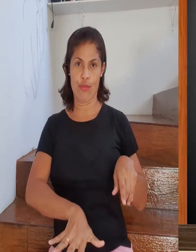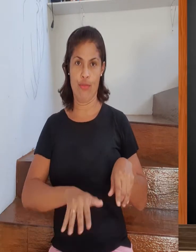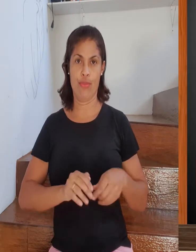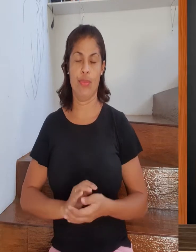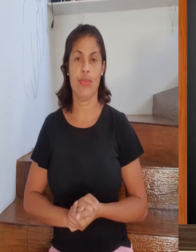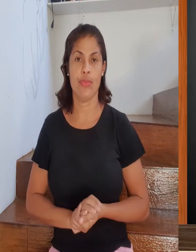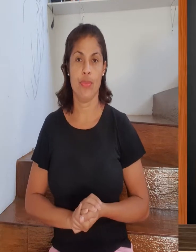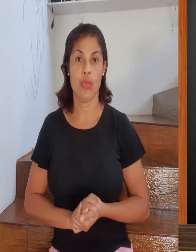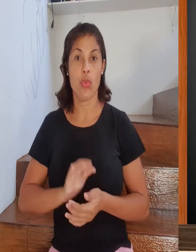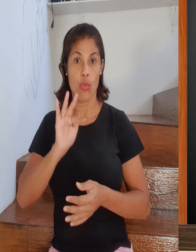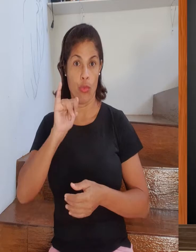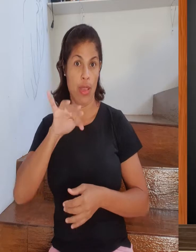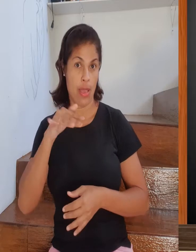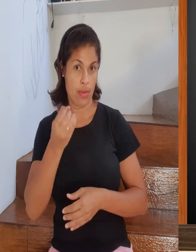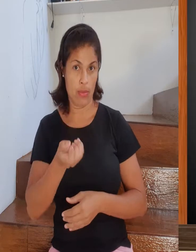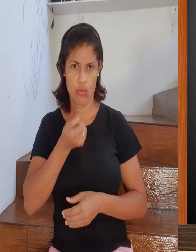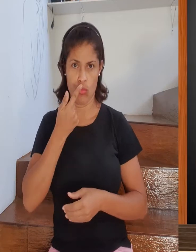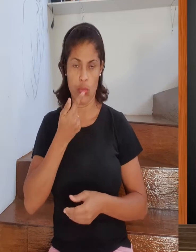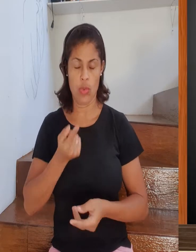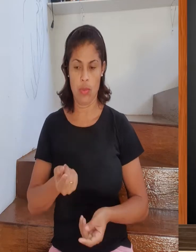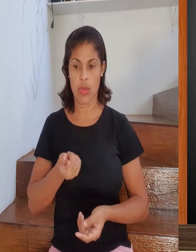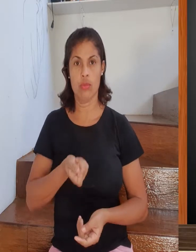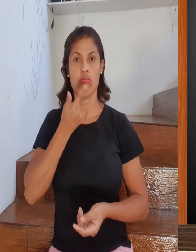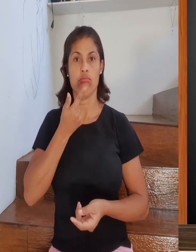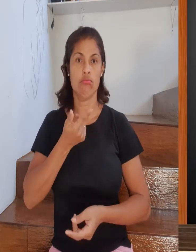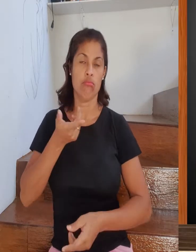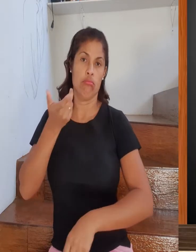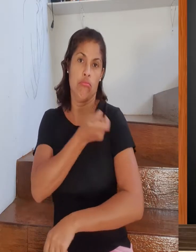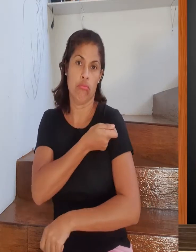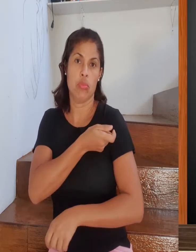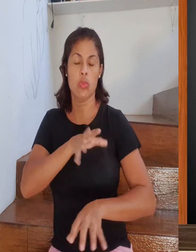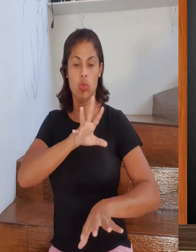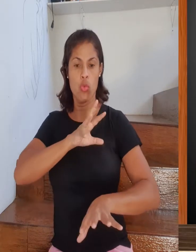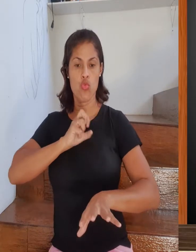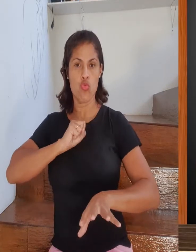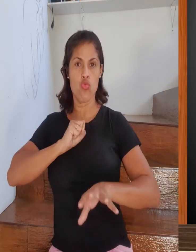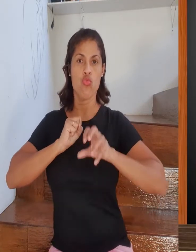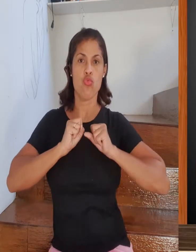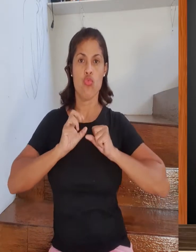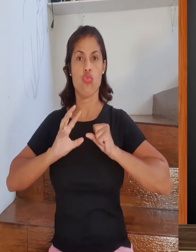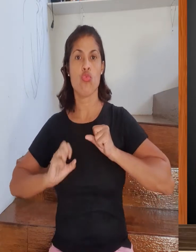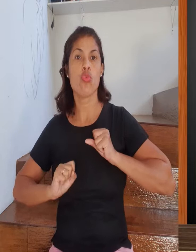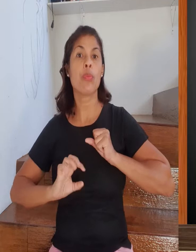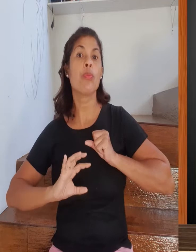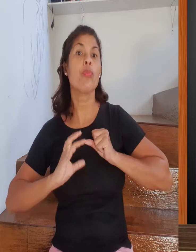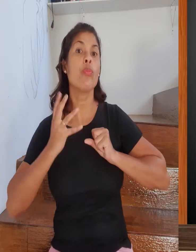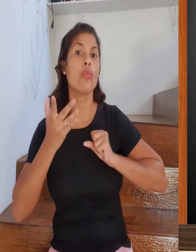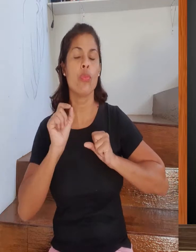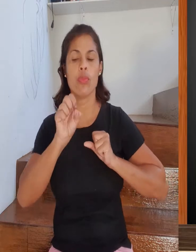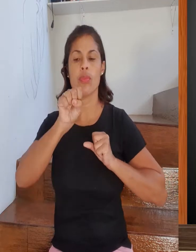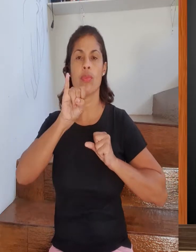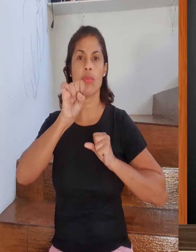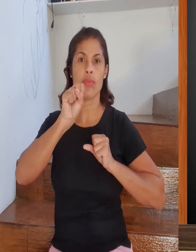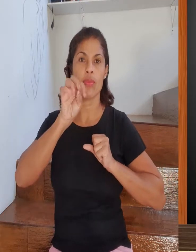excreção. Um fármaco, após ser administrado, pode ser absorvido, e neste caso nós temos um